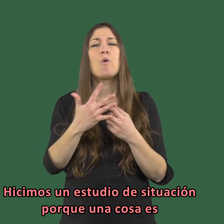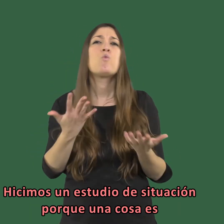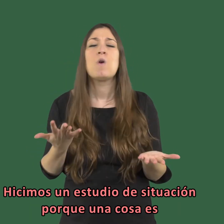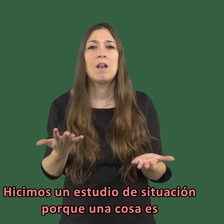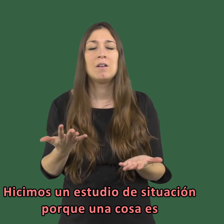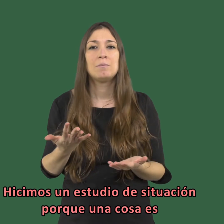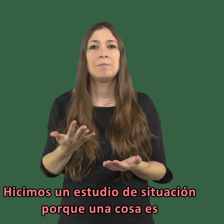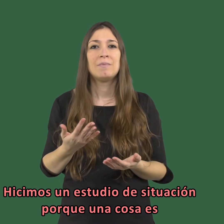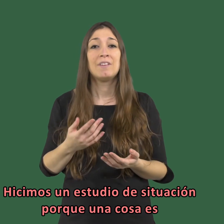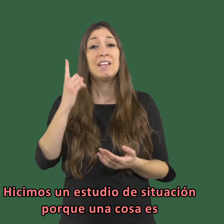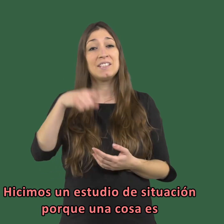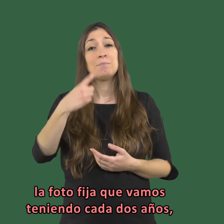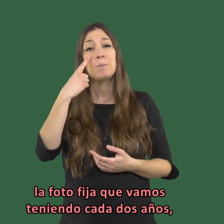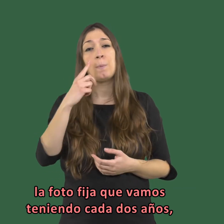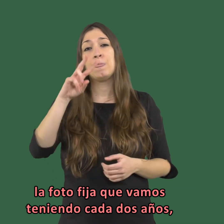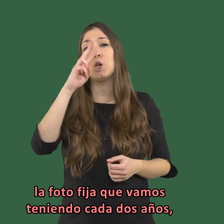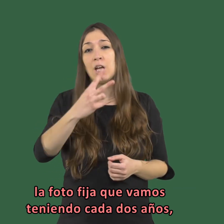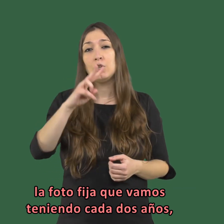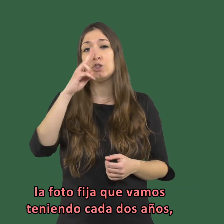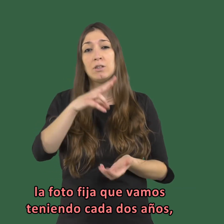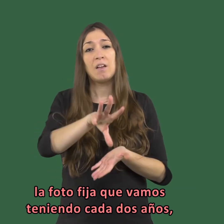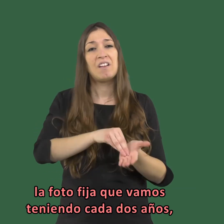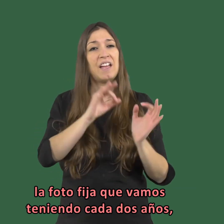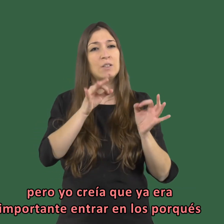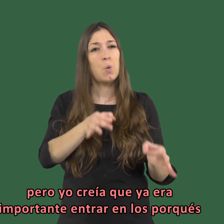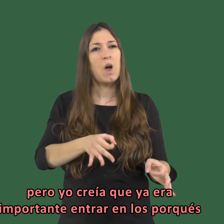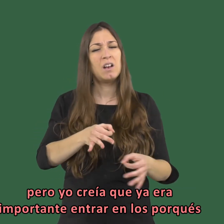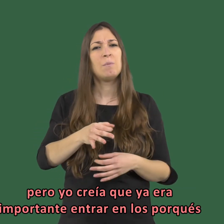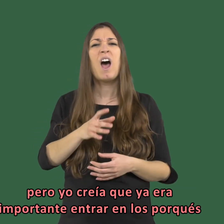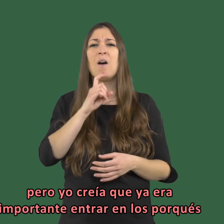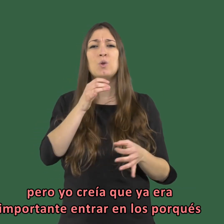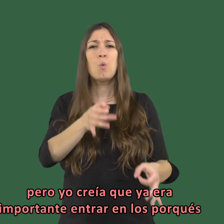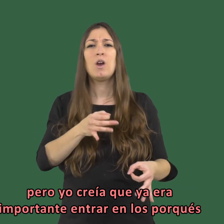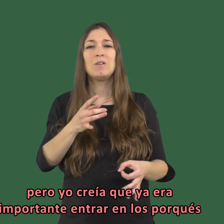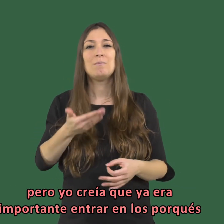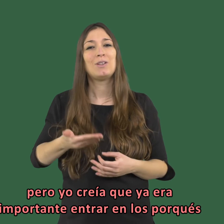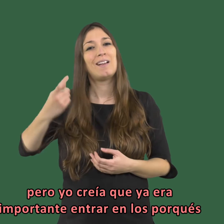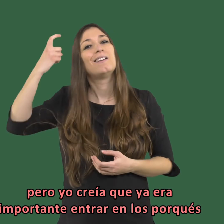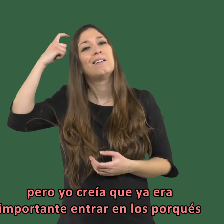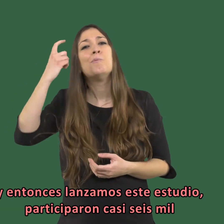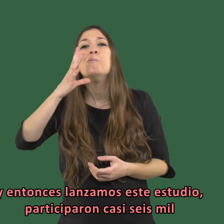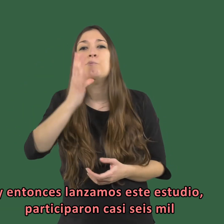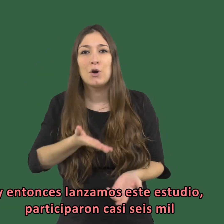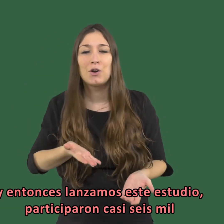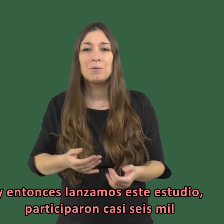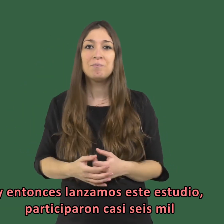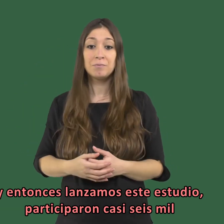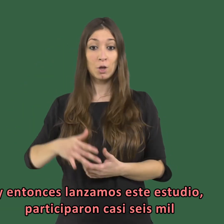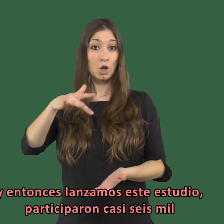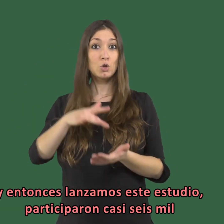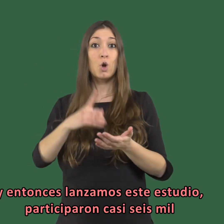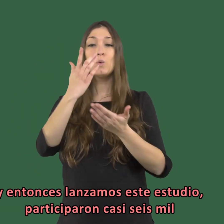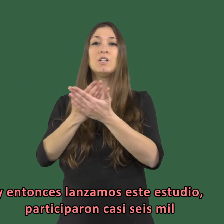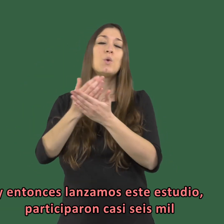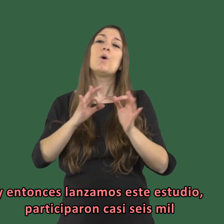situación porque una cosa es la foto fija que vamos teniendo cada 2 años, pero yo creía que ya era importante entrar en los porqués, ¿no? Y entonces